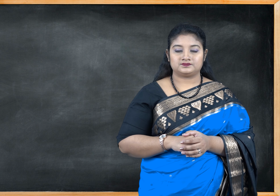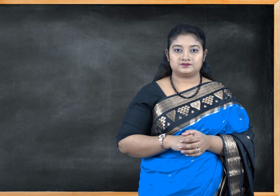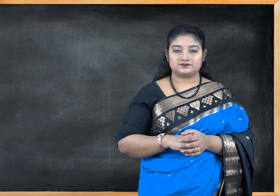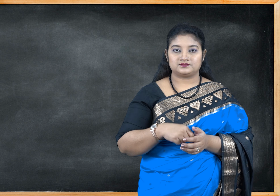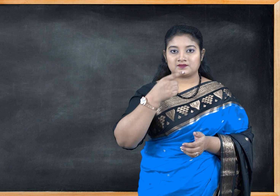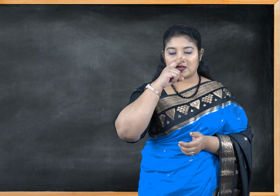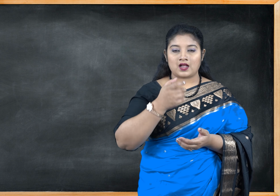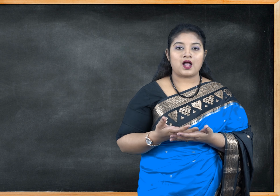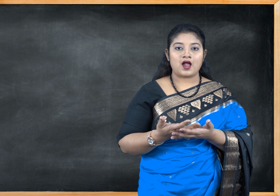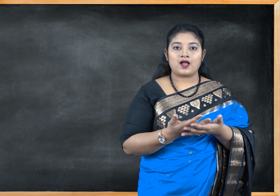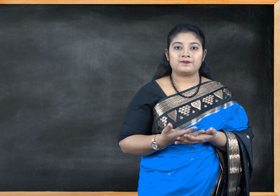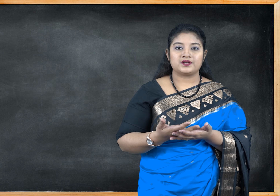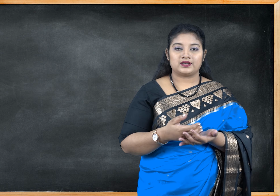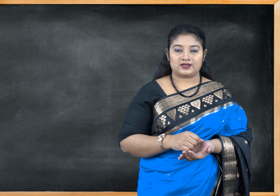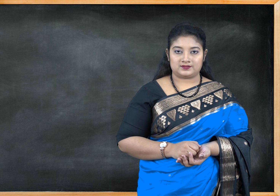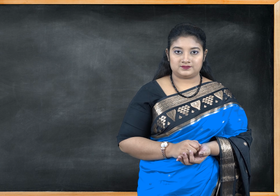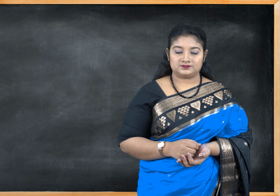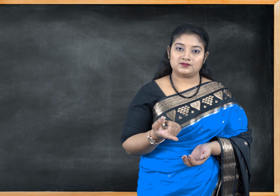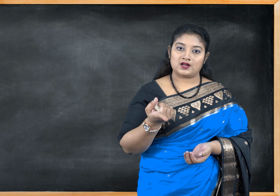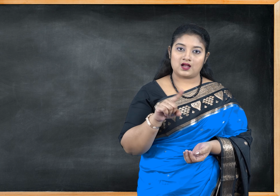আমেরিকা। আবার করছি,